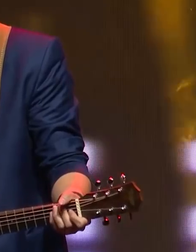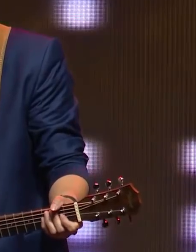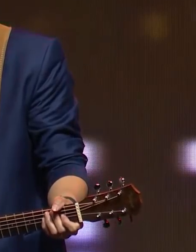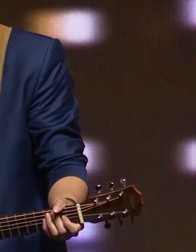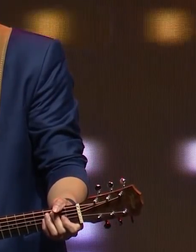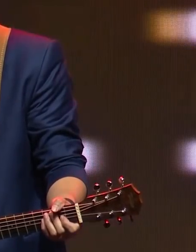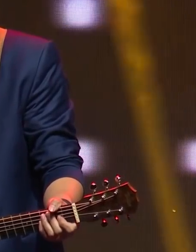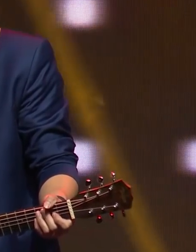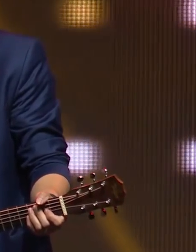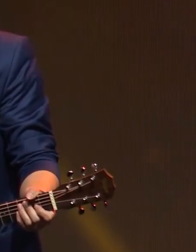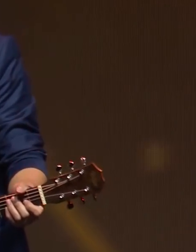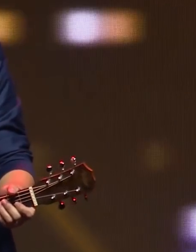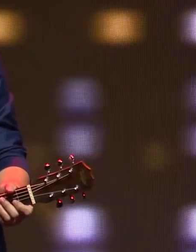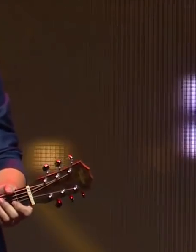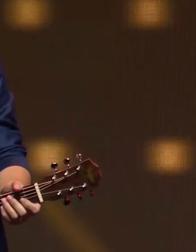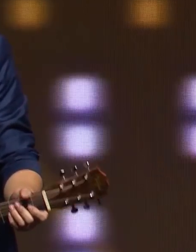Satu harmoni,